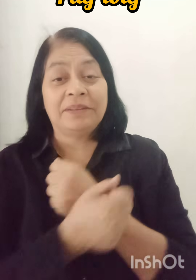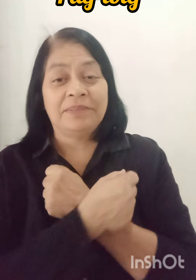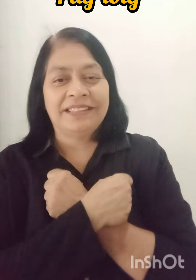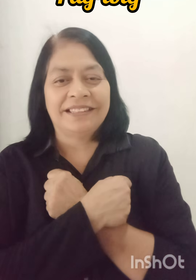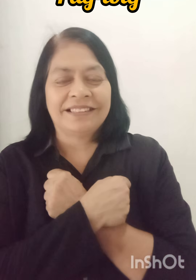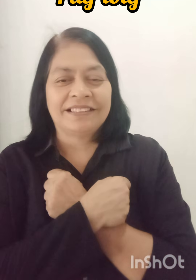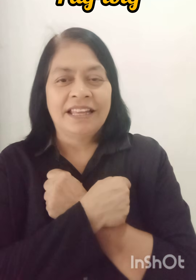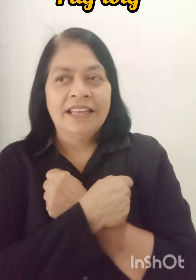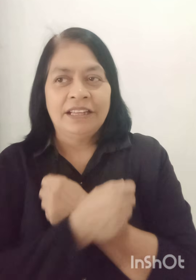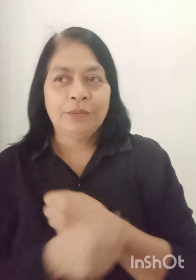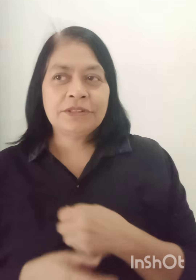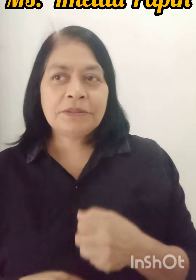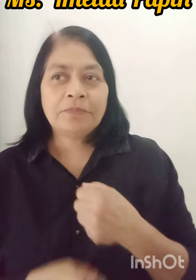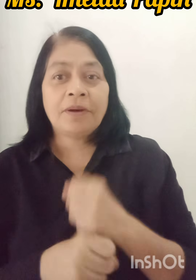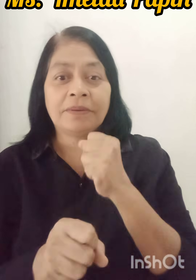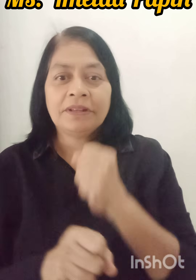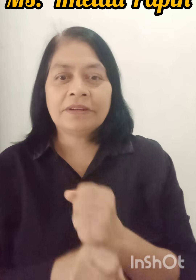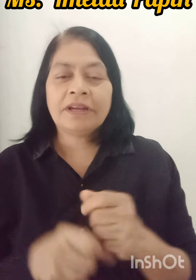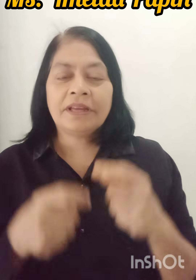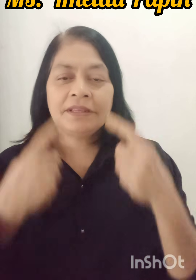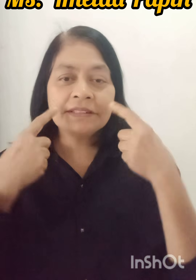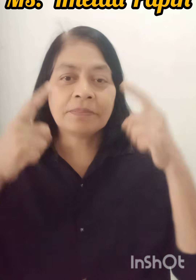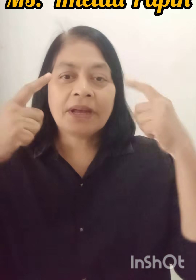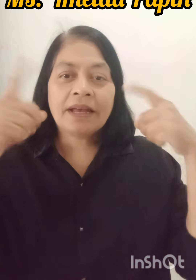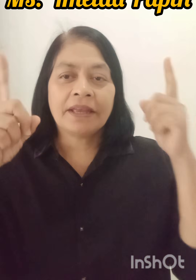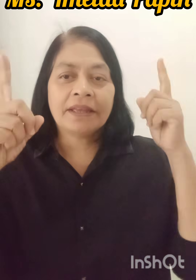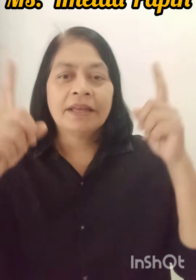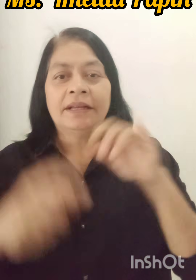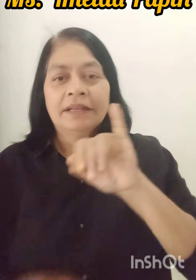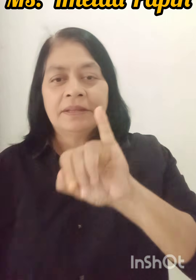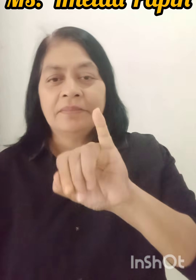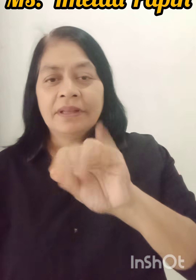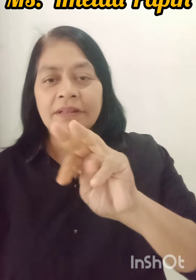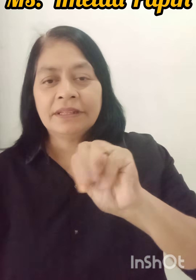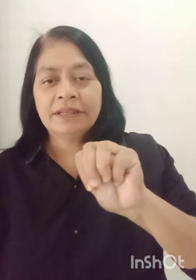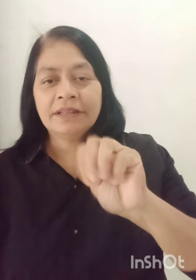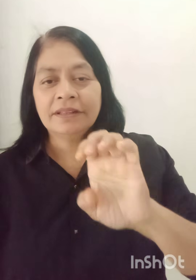Pag-ibig. It was popularized by Imelda